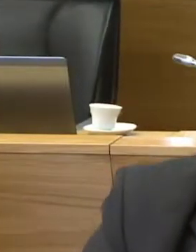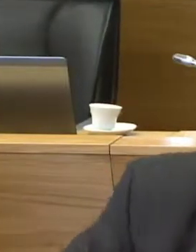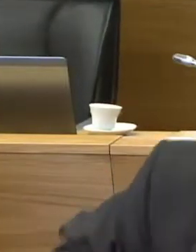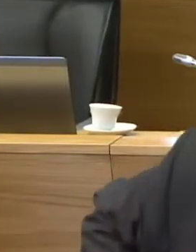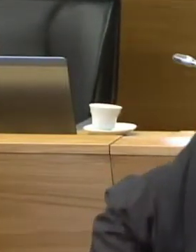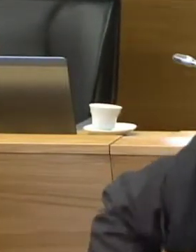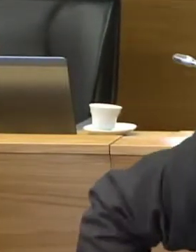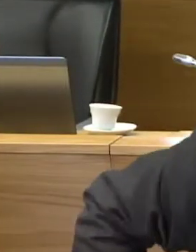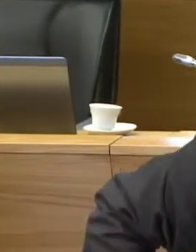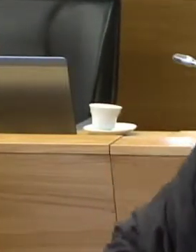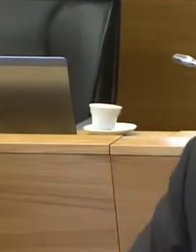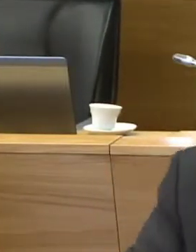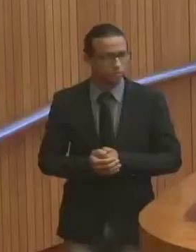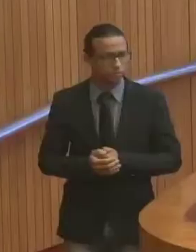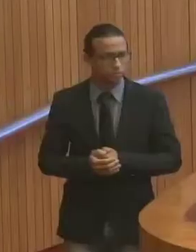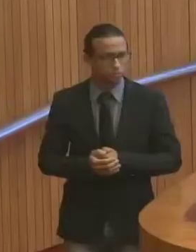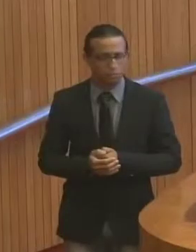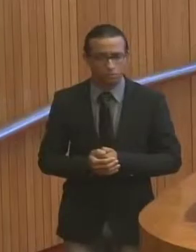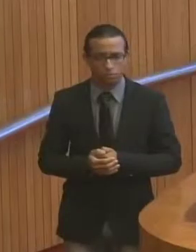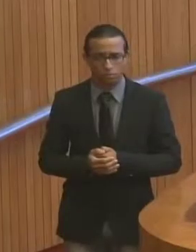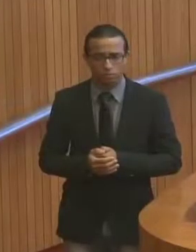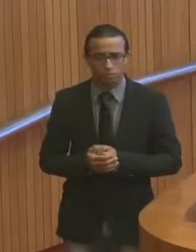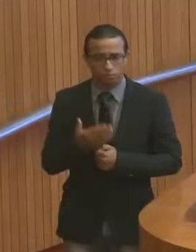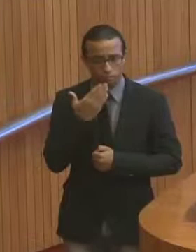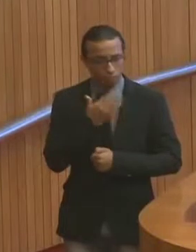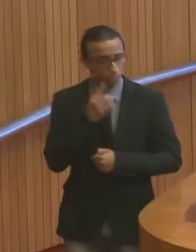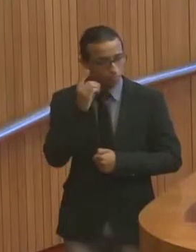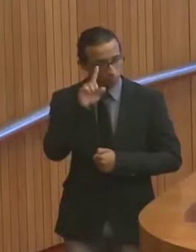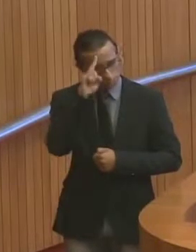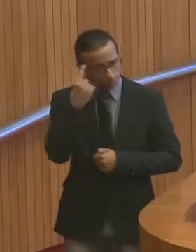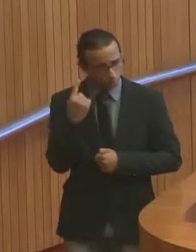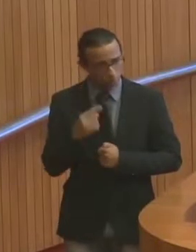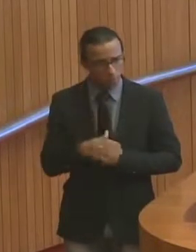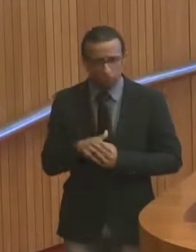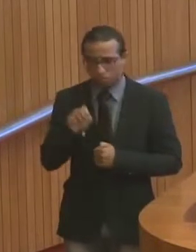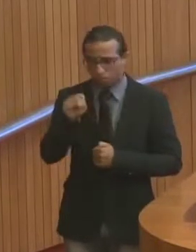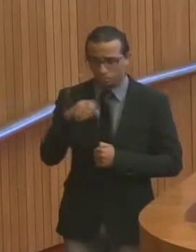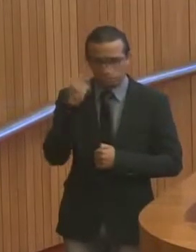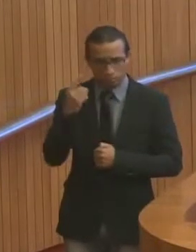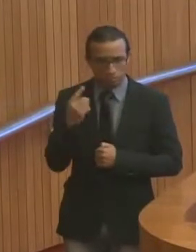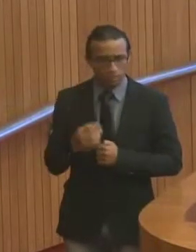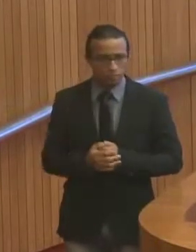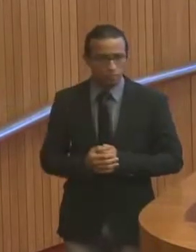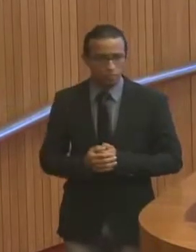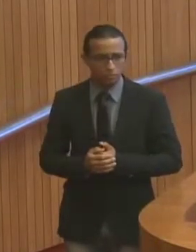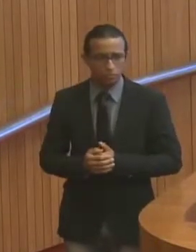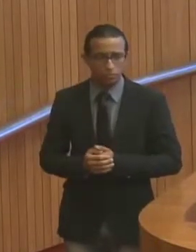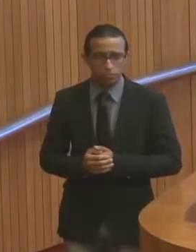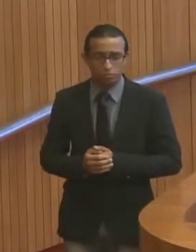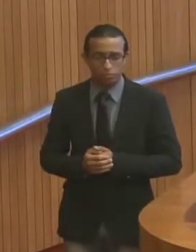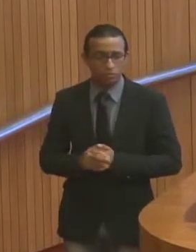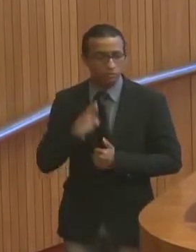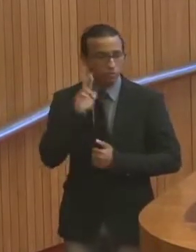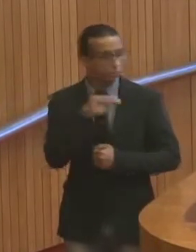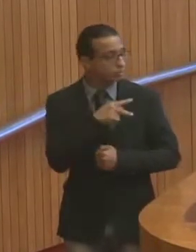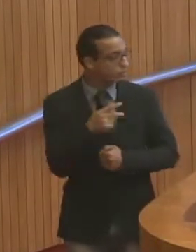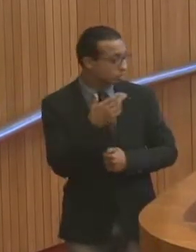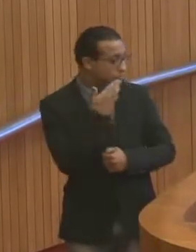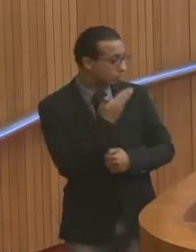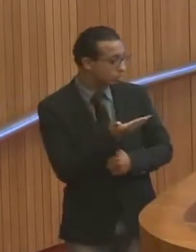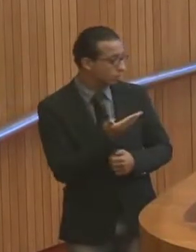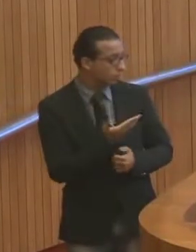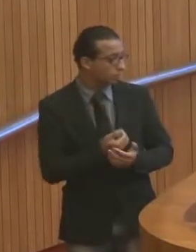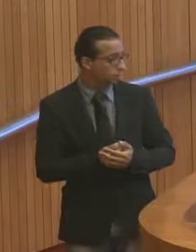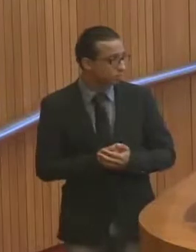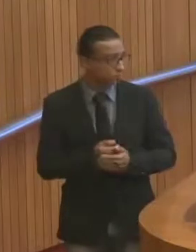problema. Deputada Elisiane, Vossa Excelência me concede uma parte? Você, sim, deputada. Presidente, eu pedi a sua Vossa